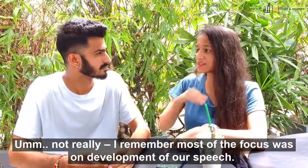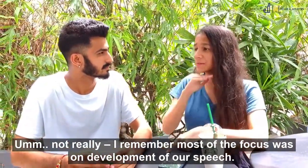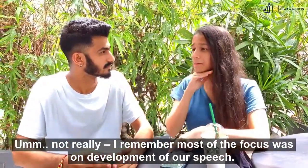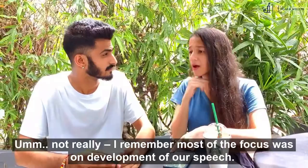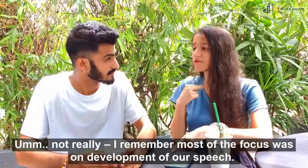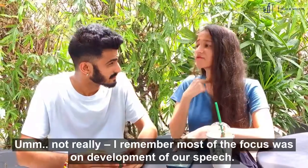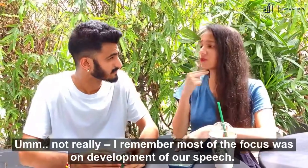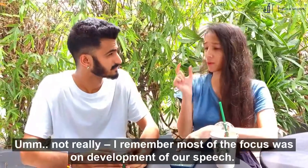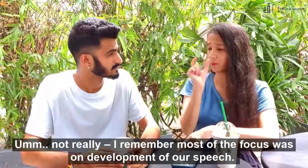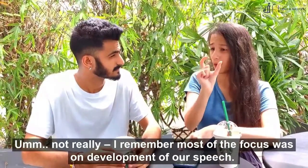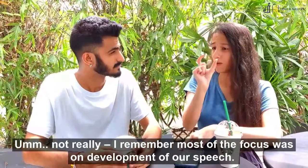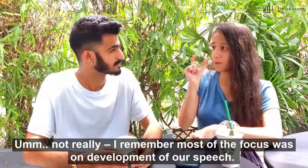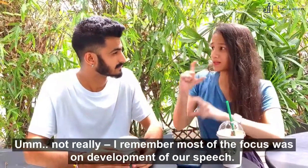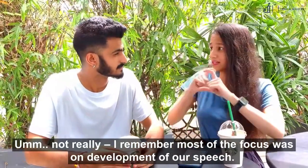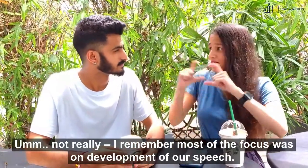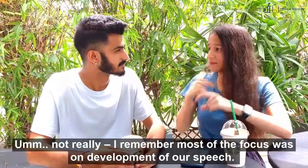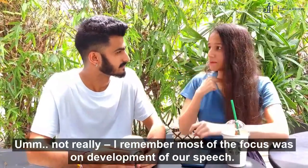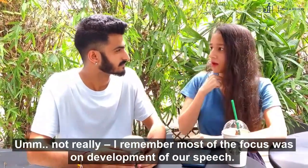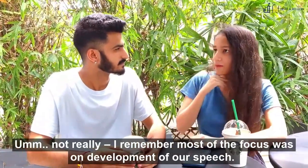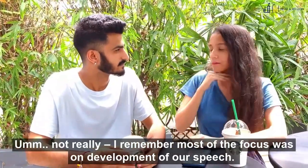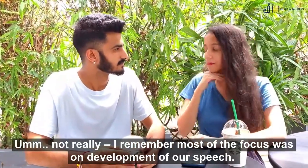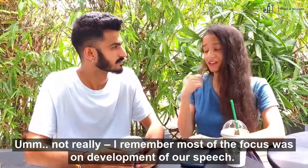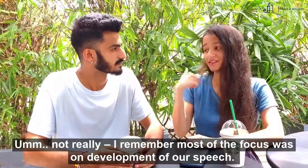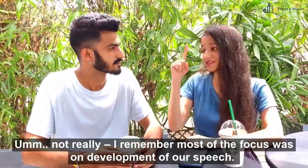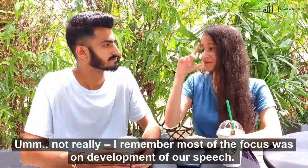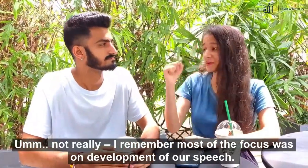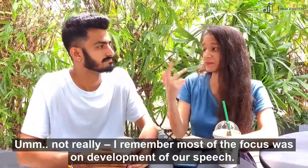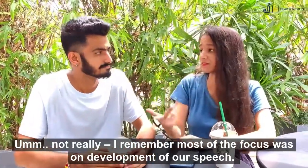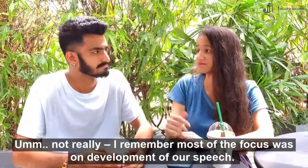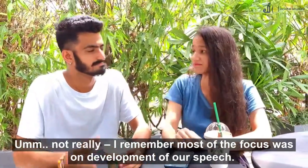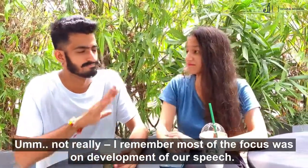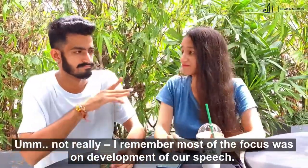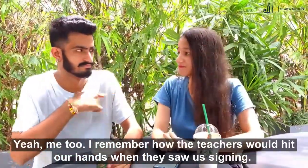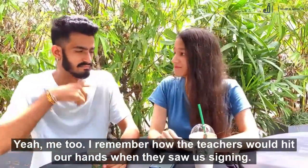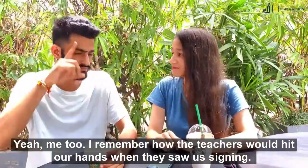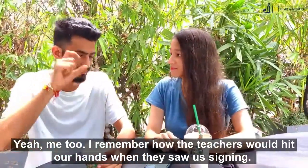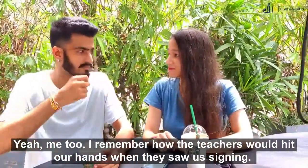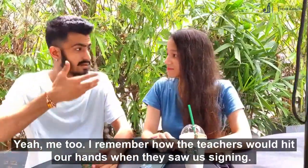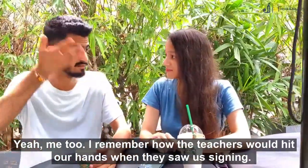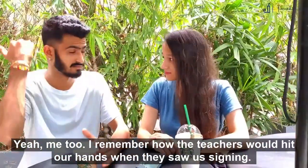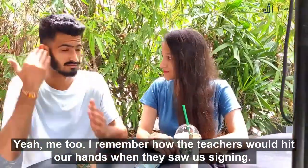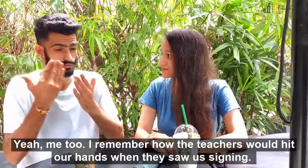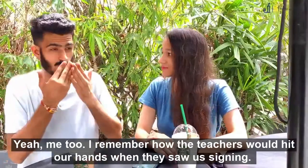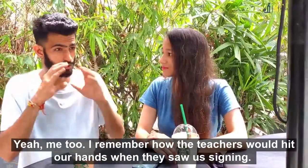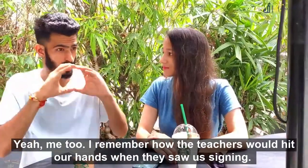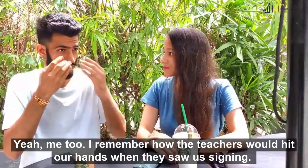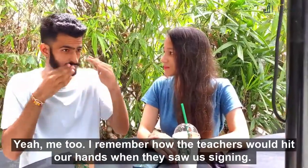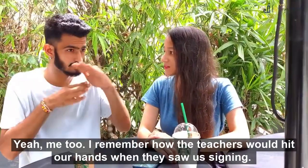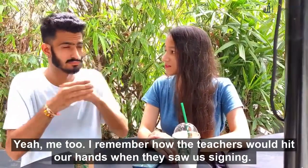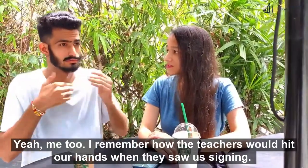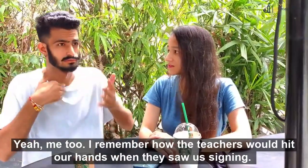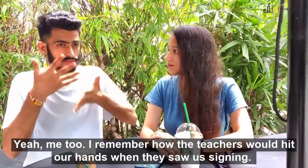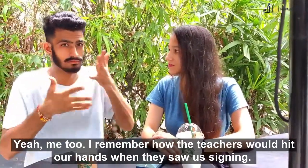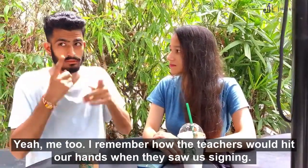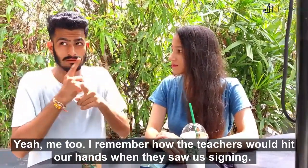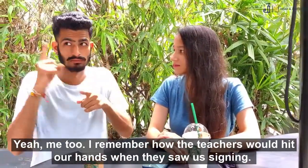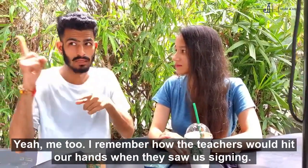नहीं, नहीं, वो तो हमें स्पीच की कोशिश करवाते थे और बोलने की प्रैक्टिस करते थे. हाँ मुझे भी याद है मेरे भी